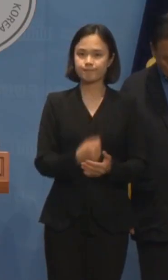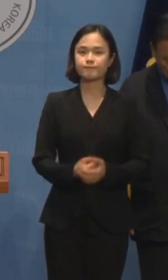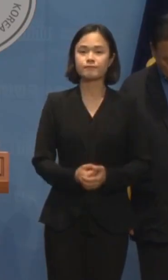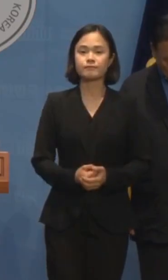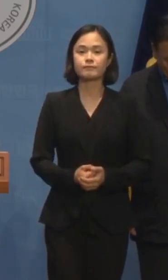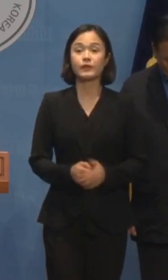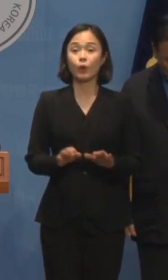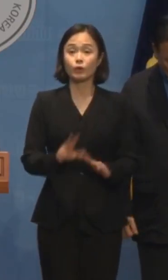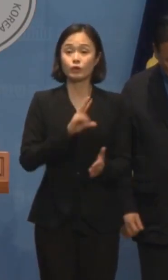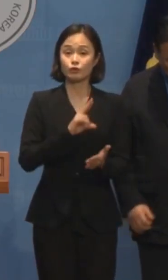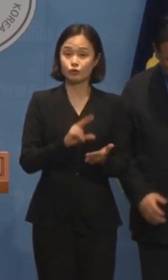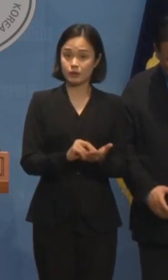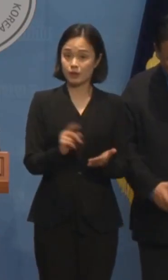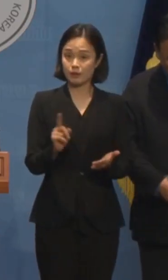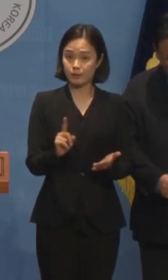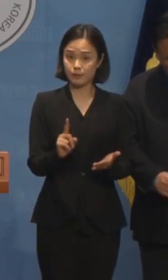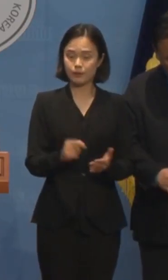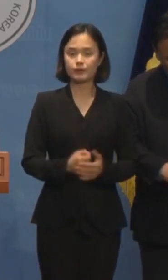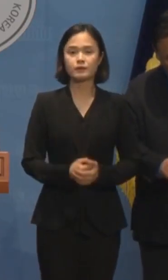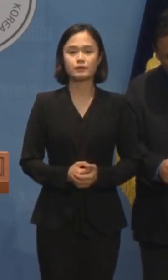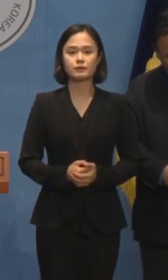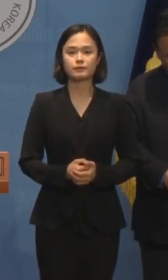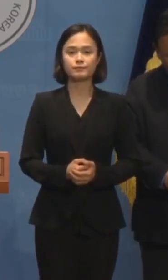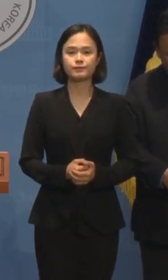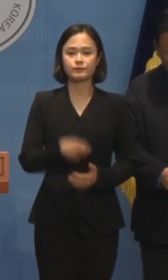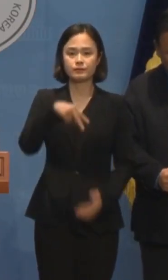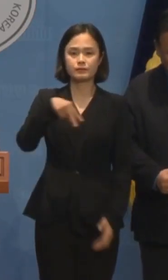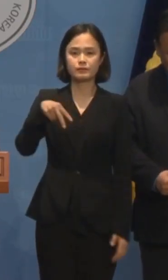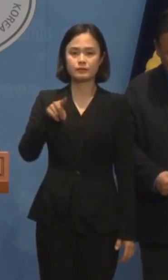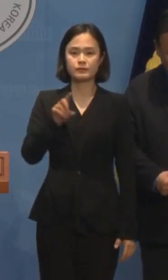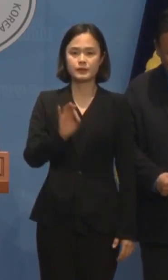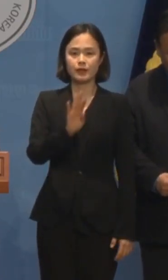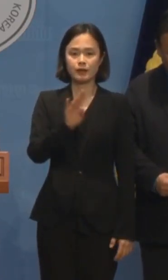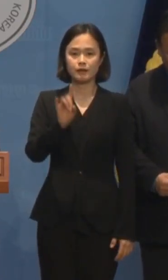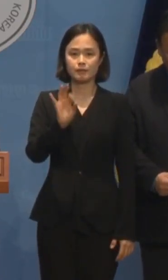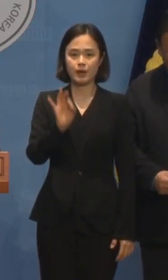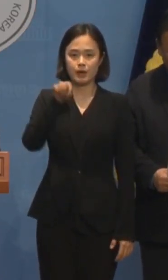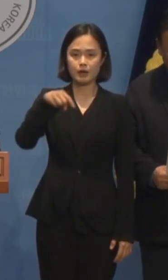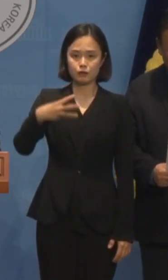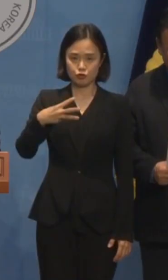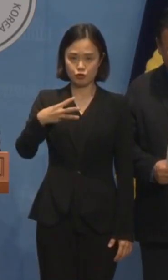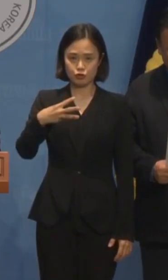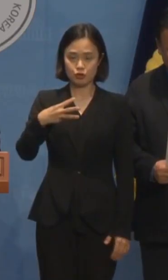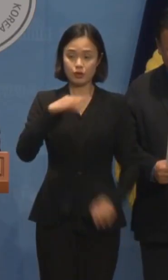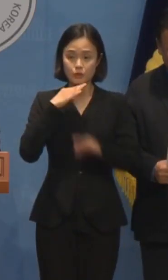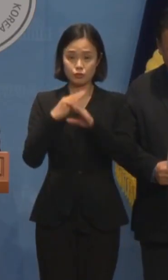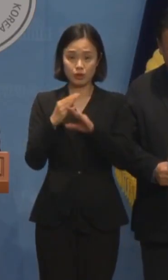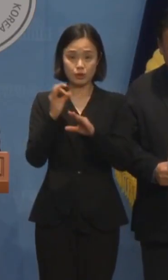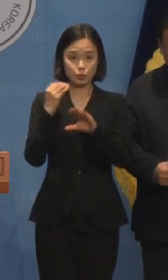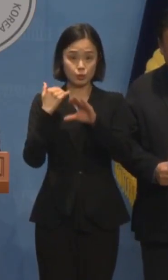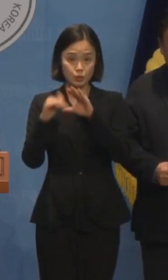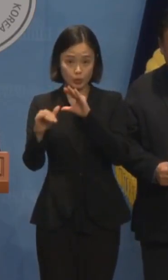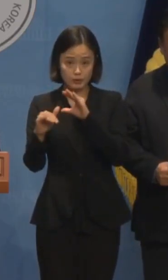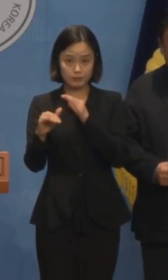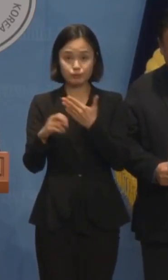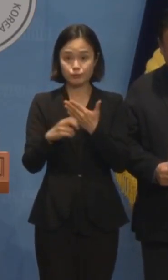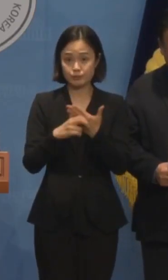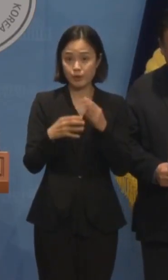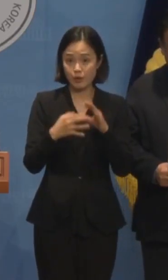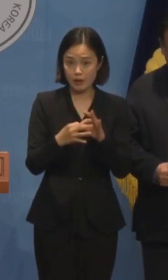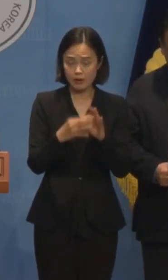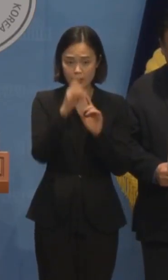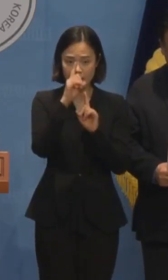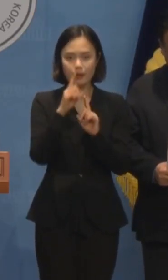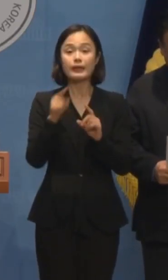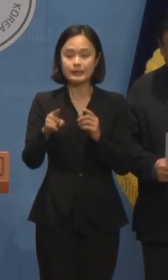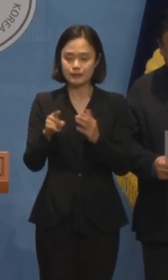오늘 주제는 그동안 쌍방울 대북 송금 사건에서 이화영 전